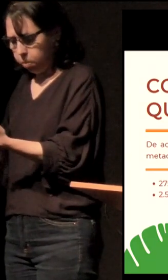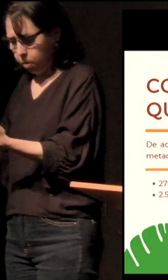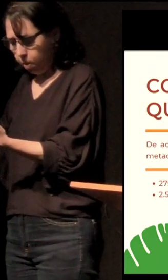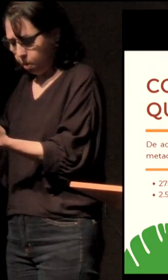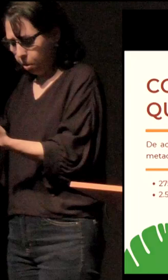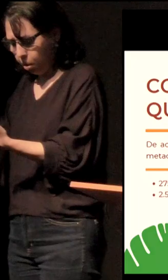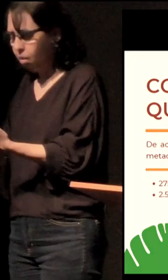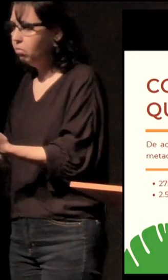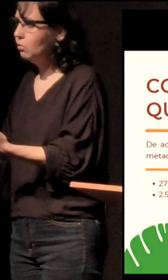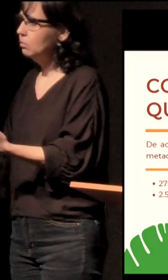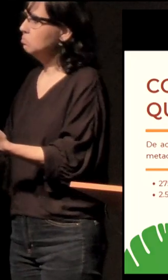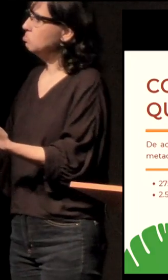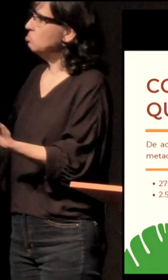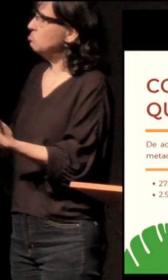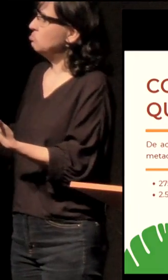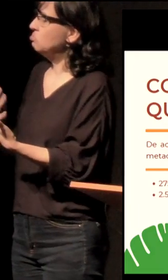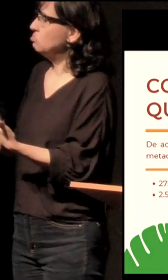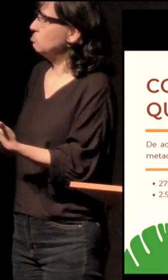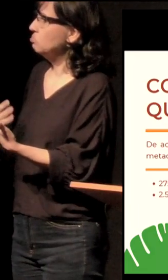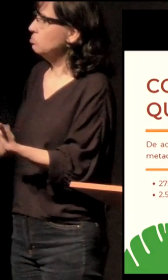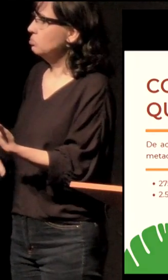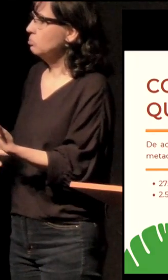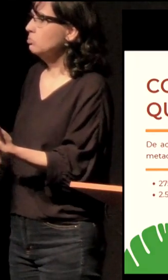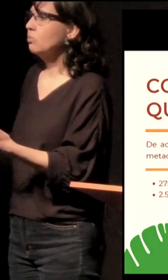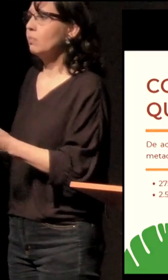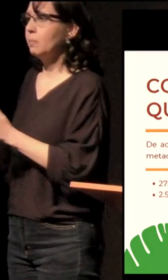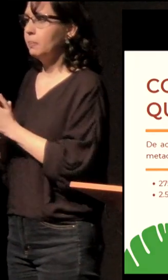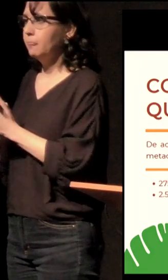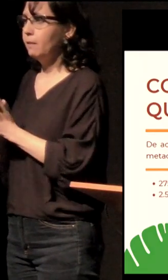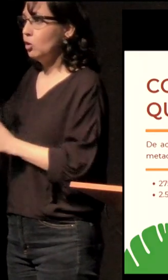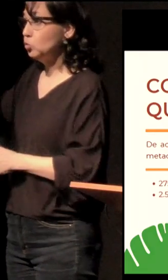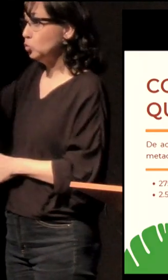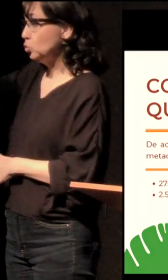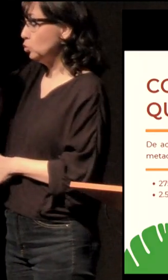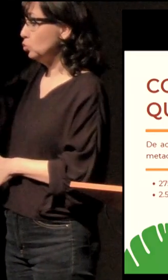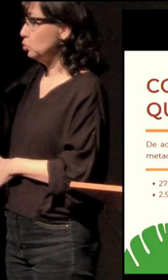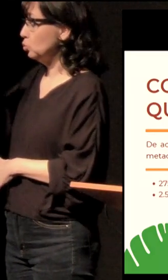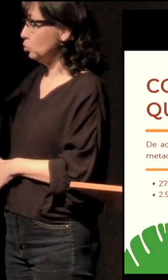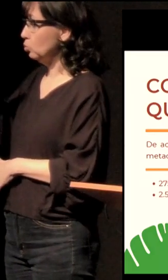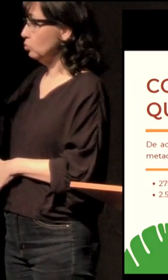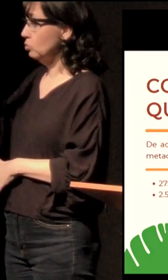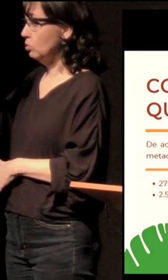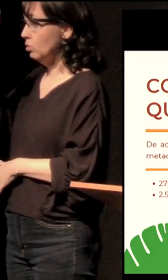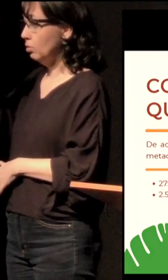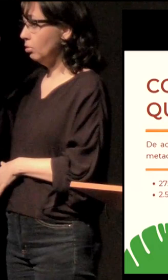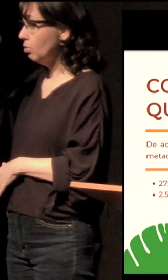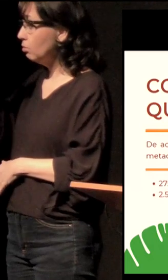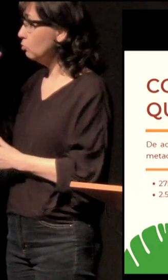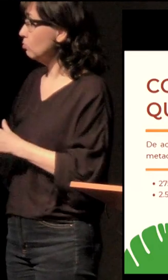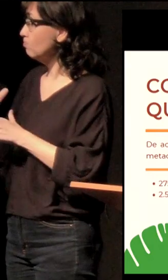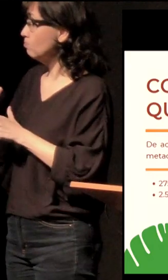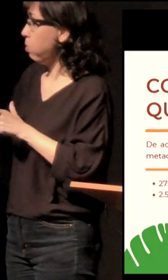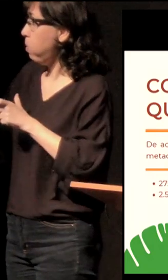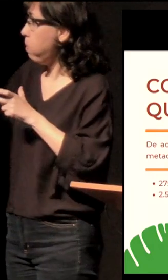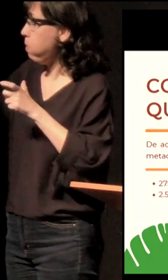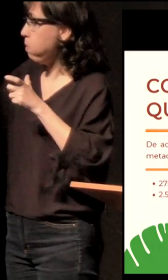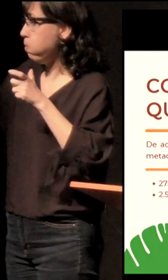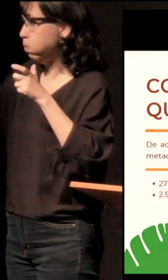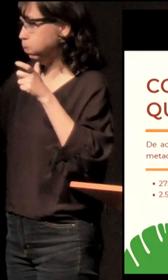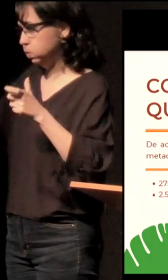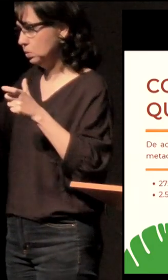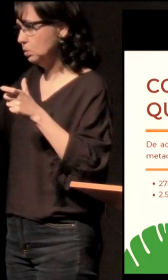a gente tem muitas aqui é na região sudeste no nosso estado e